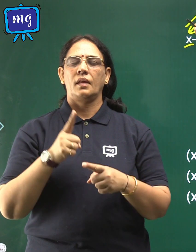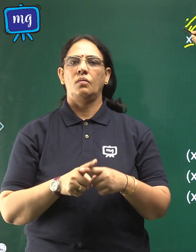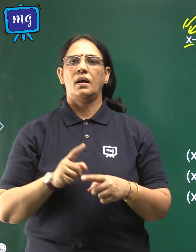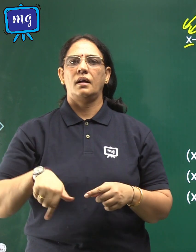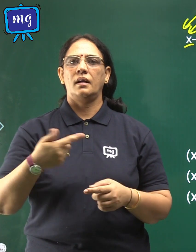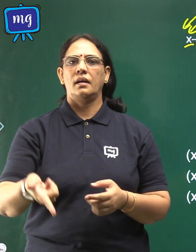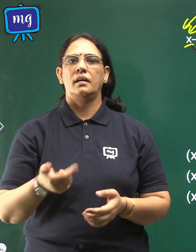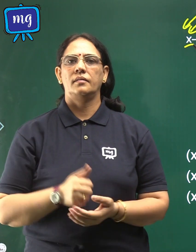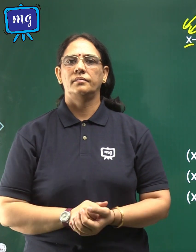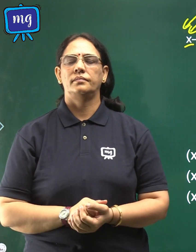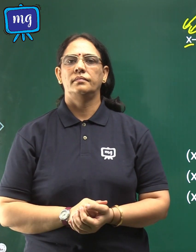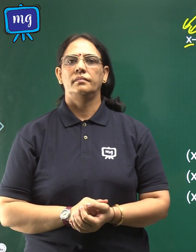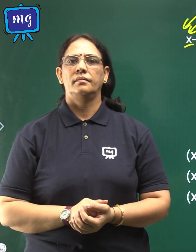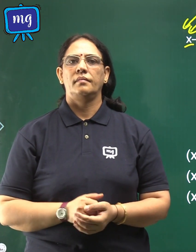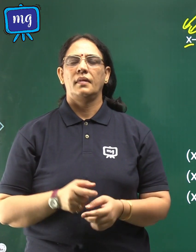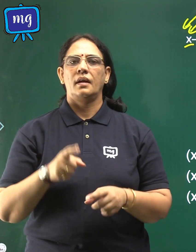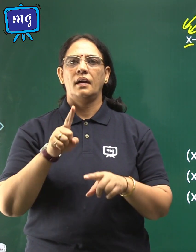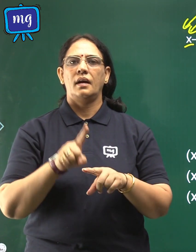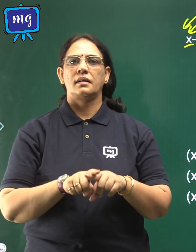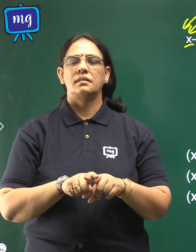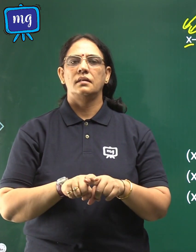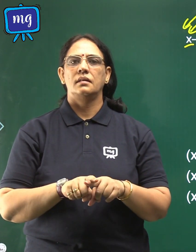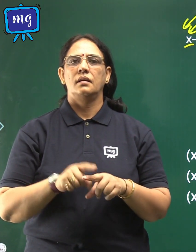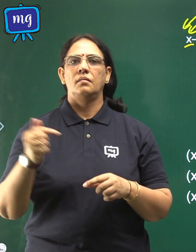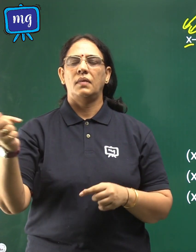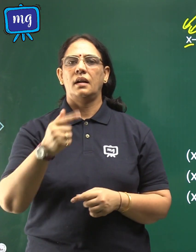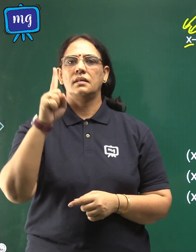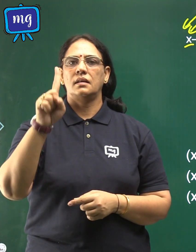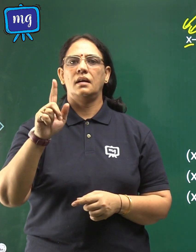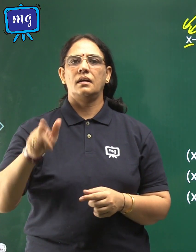करेंगे एक्स माइनस एक से,